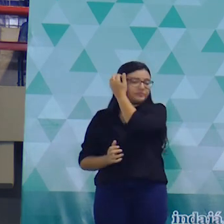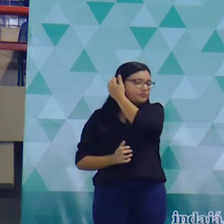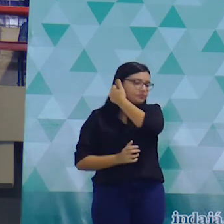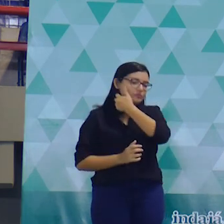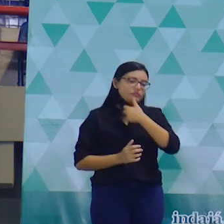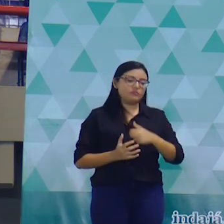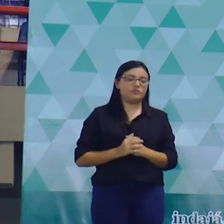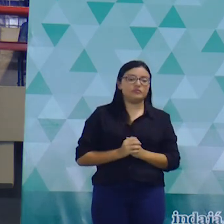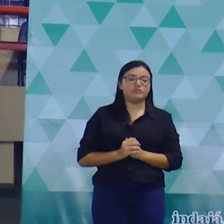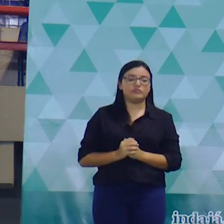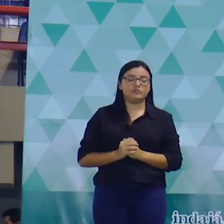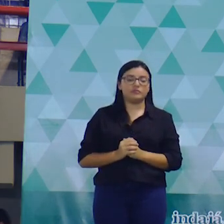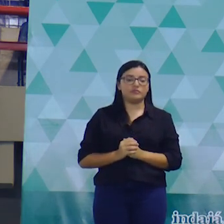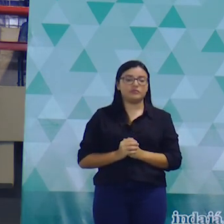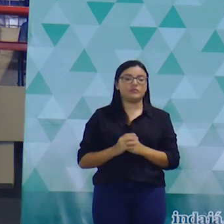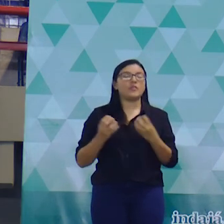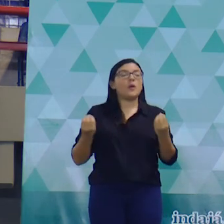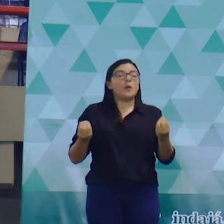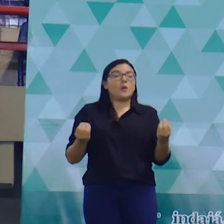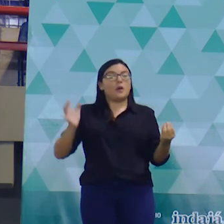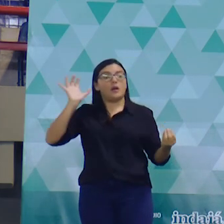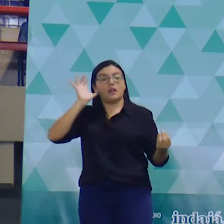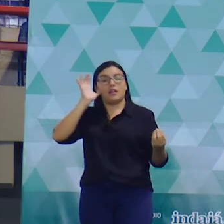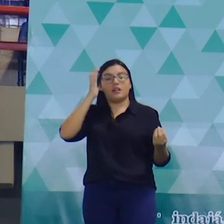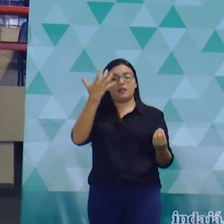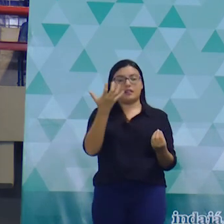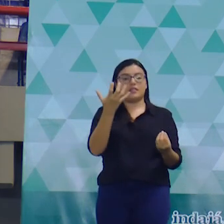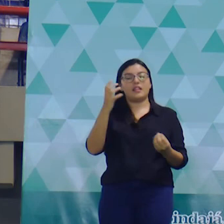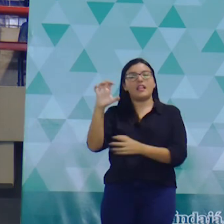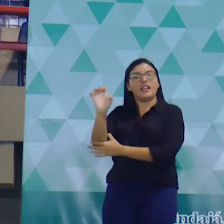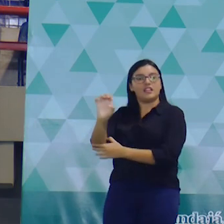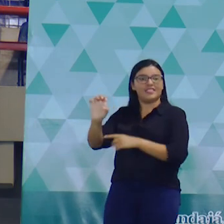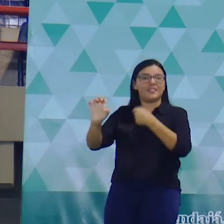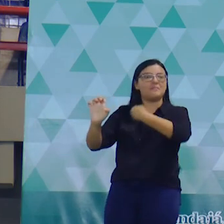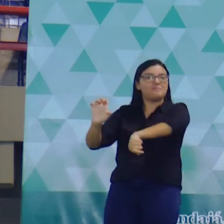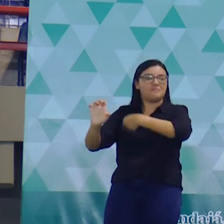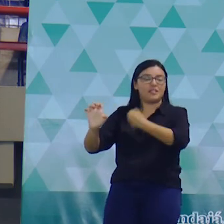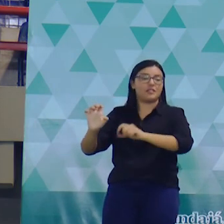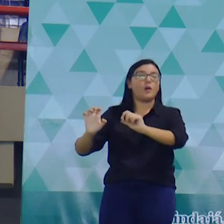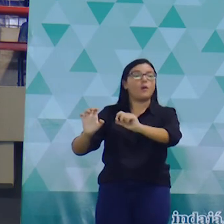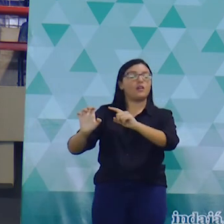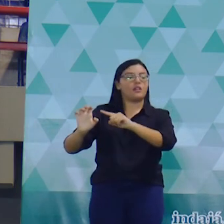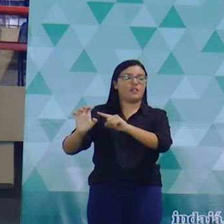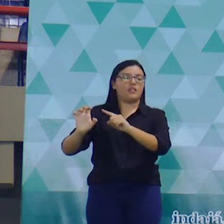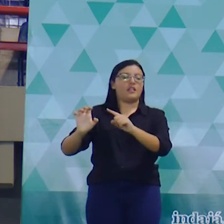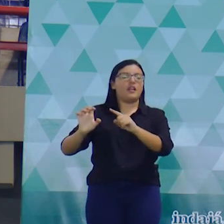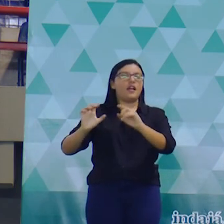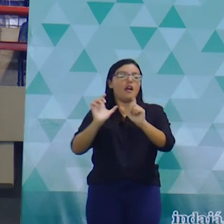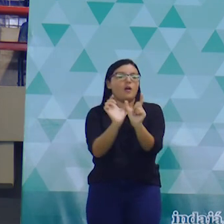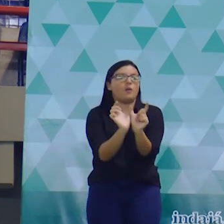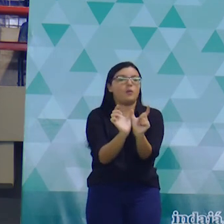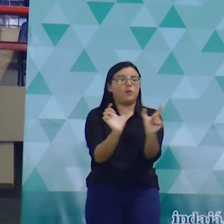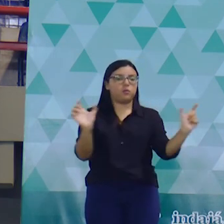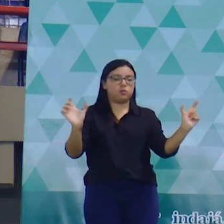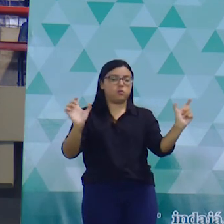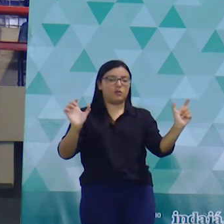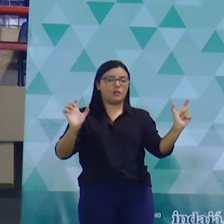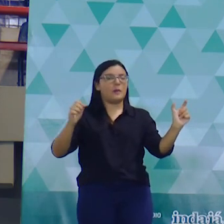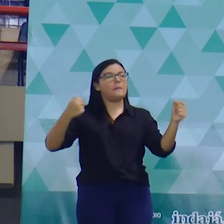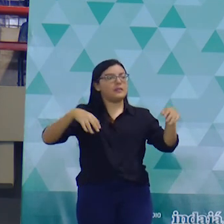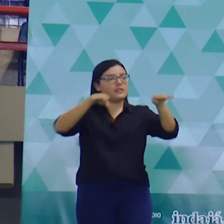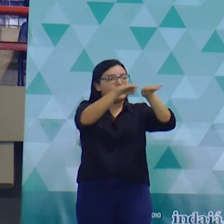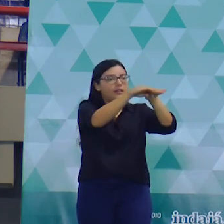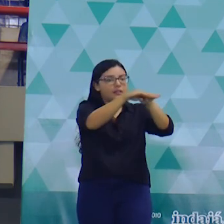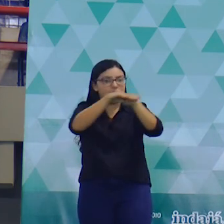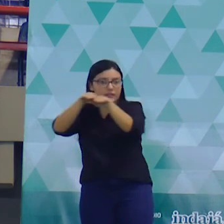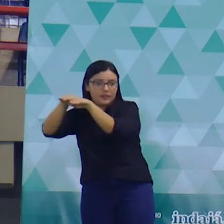isso. Para resolver uma questão de estequiometria, eu preciso de uma equação balanceada, eu preciso que me seja